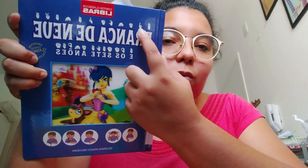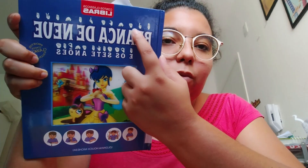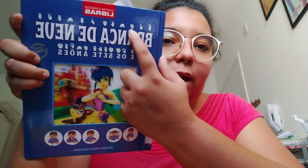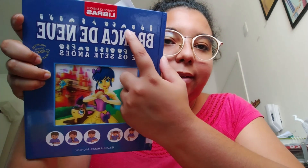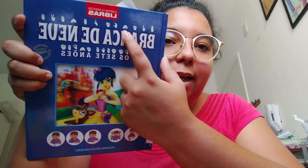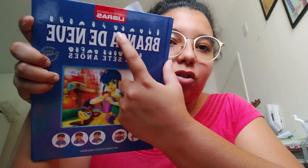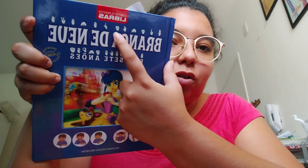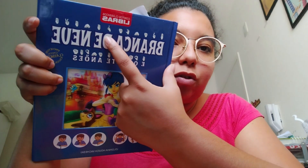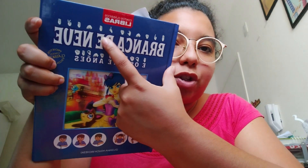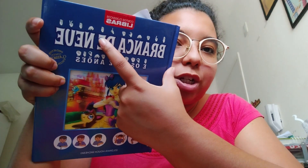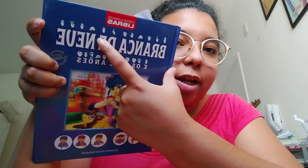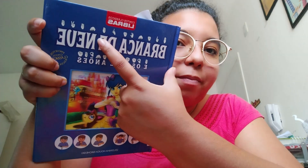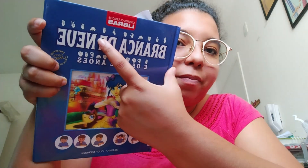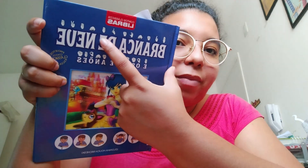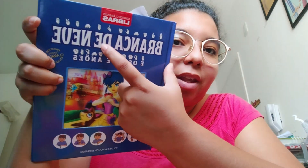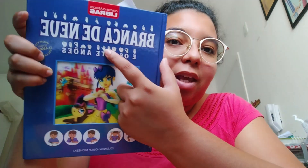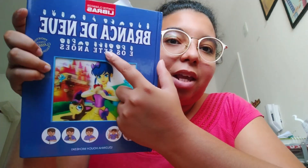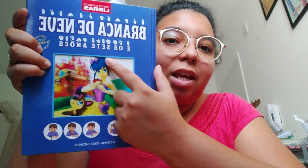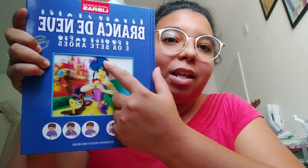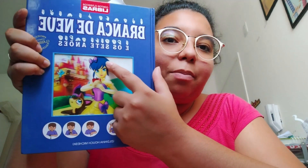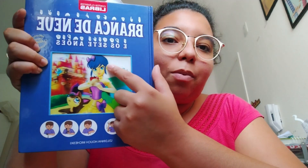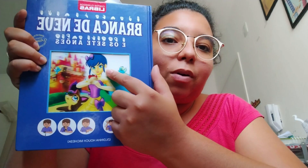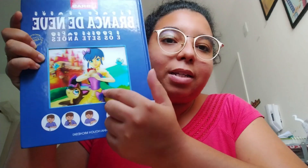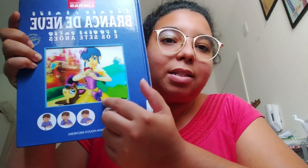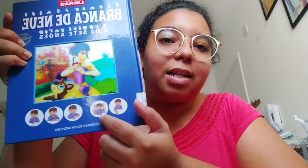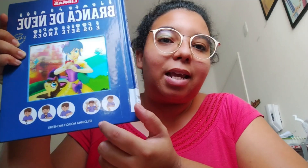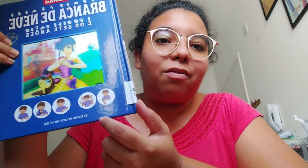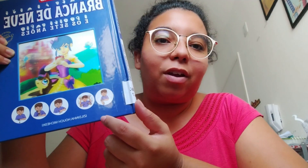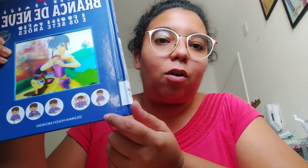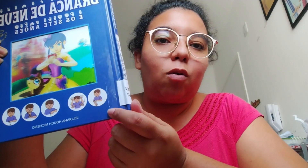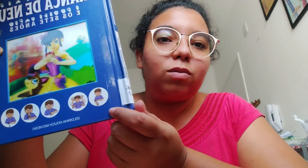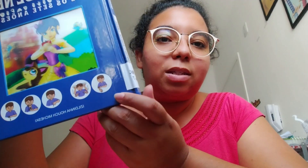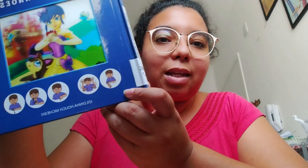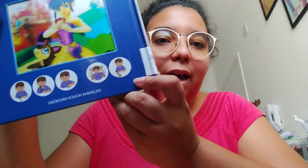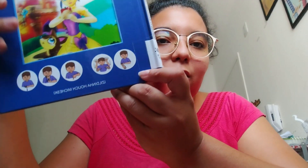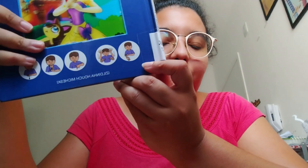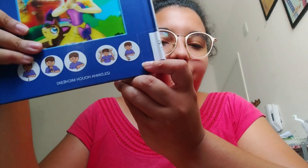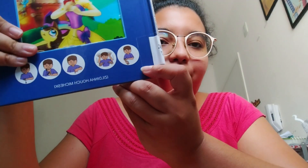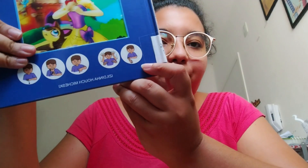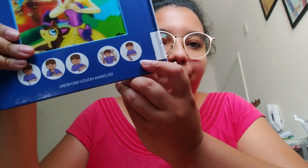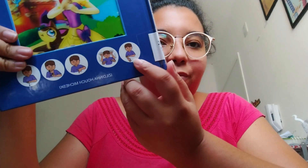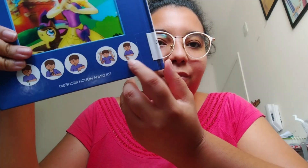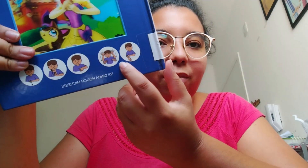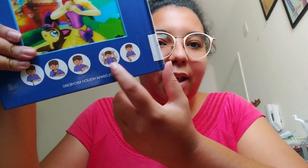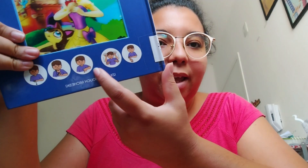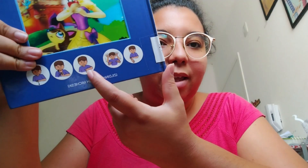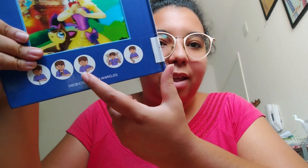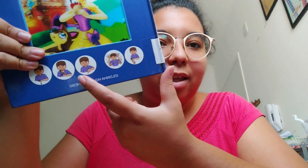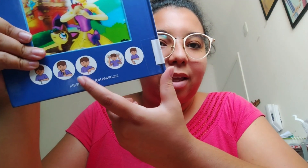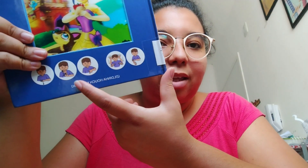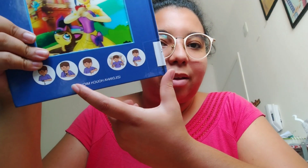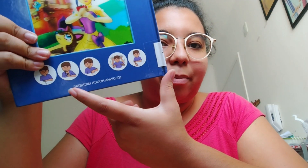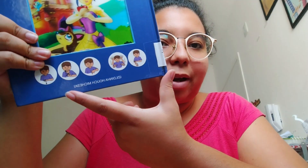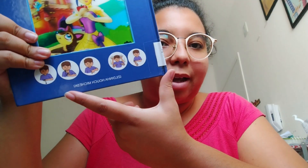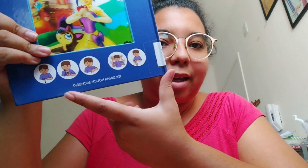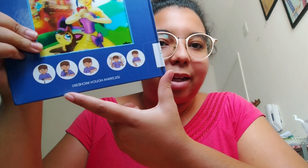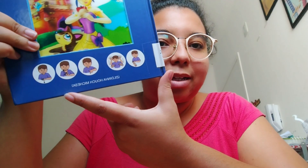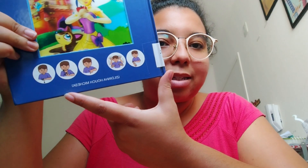a datilologia e depois ele vem com um sinal, né, para a criança